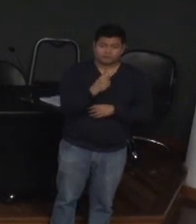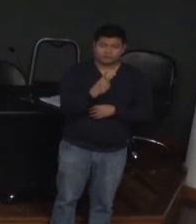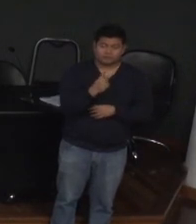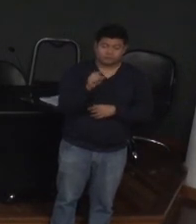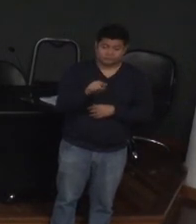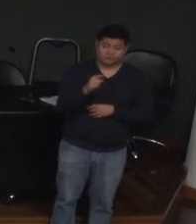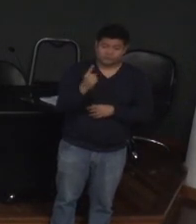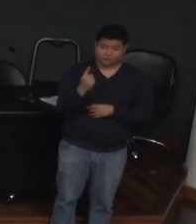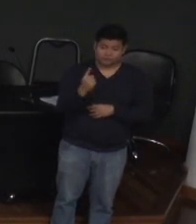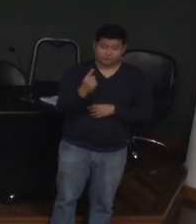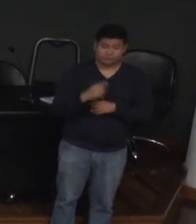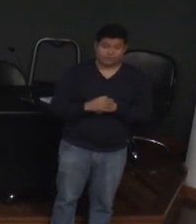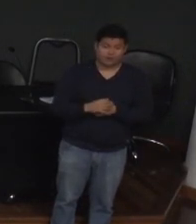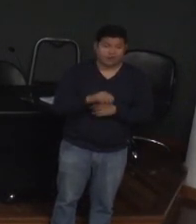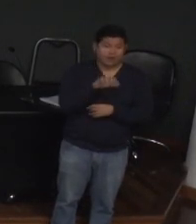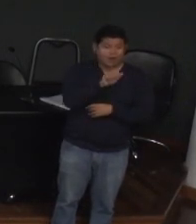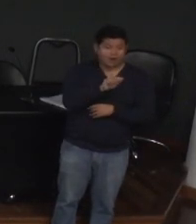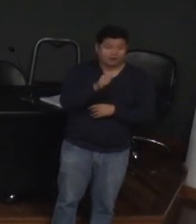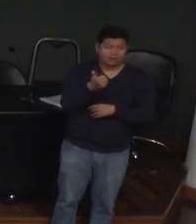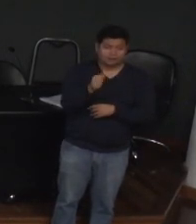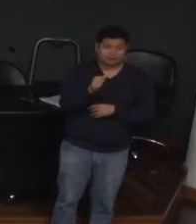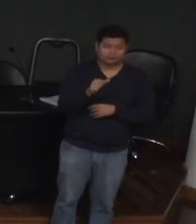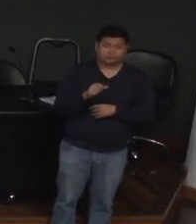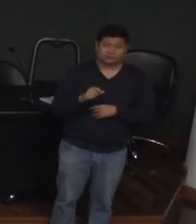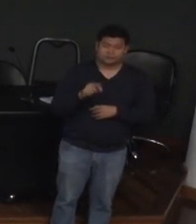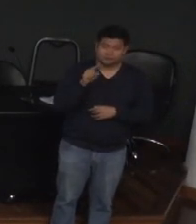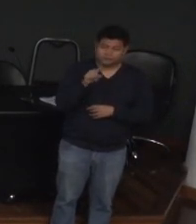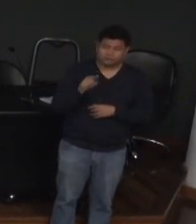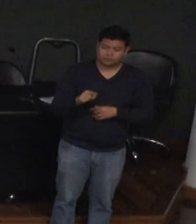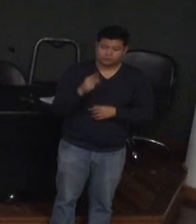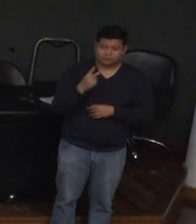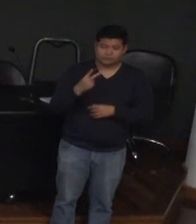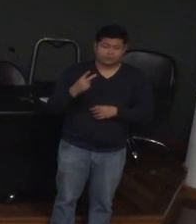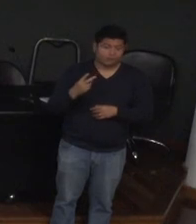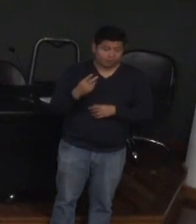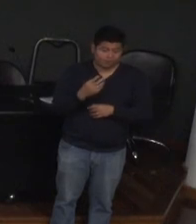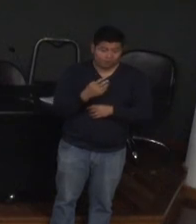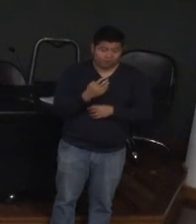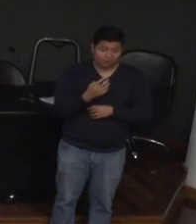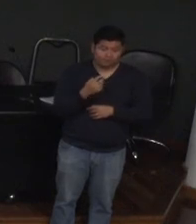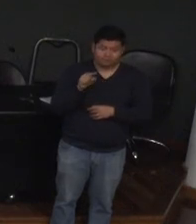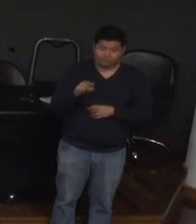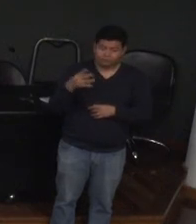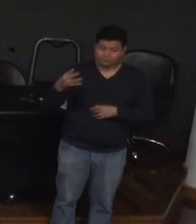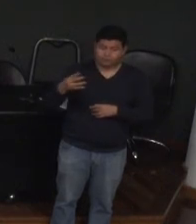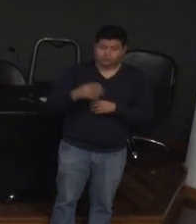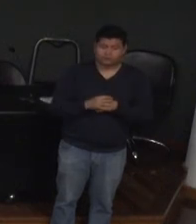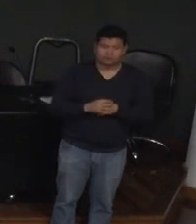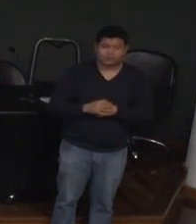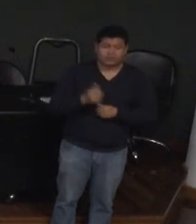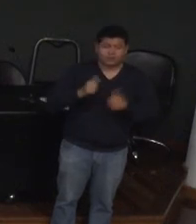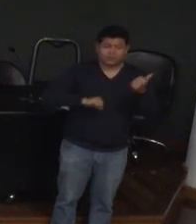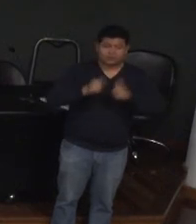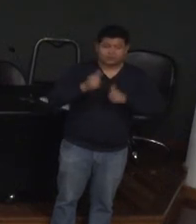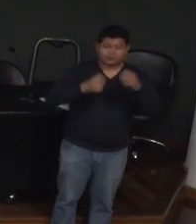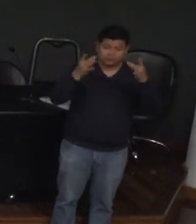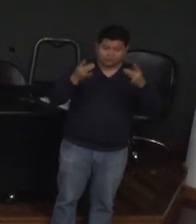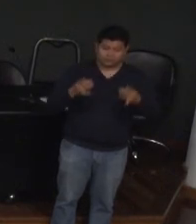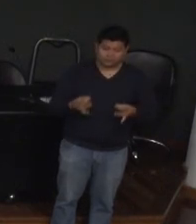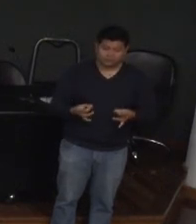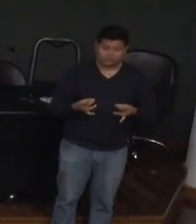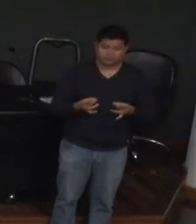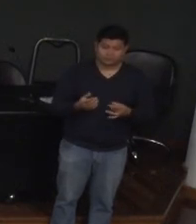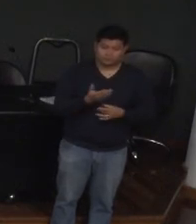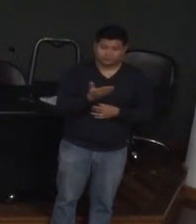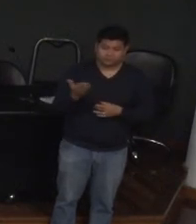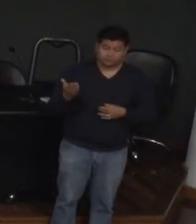27001, A11.2.4, análise crítica de acesso. Artigo 46 da LGPD. Os agentes de tratamento devem adotar medidas de segurança